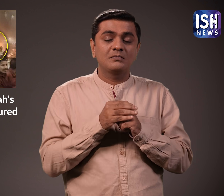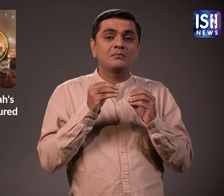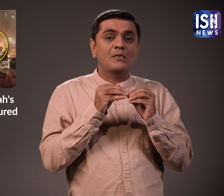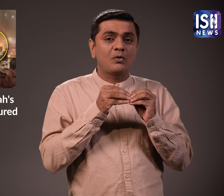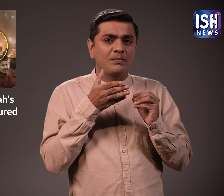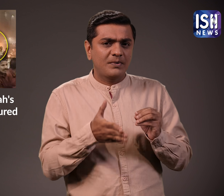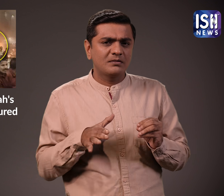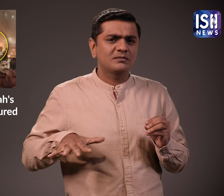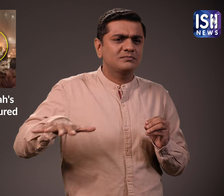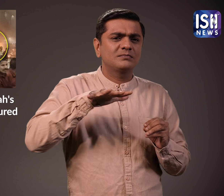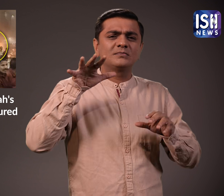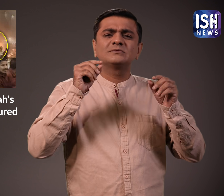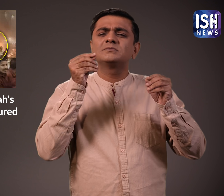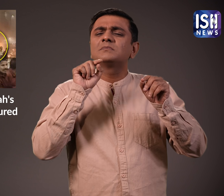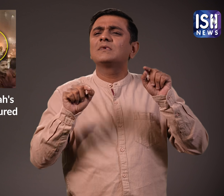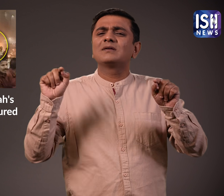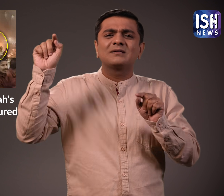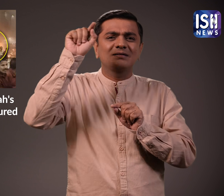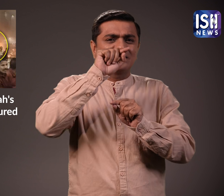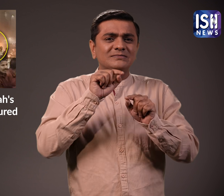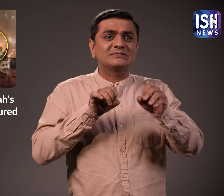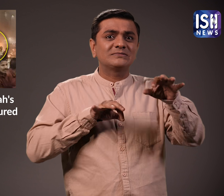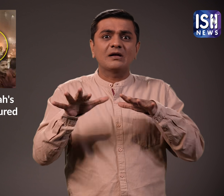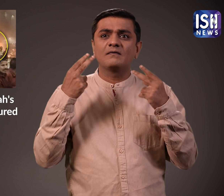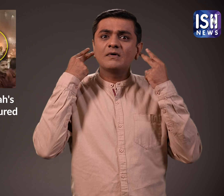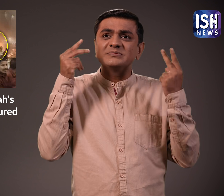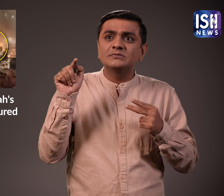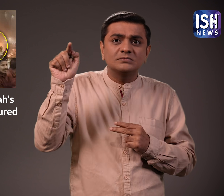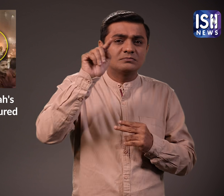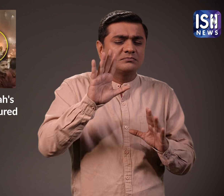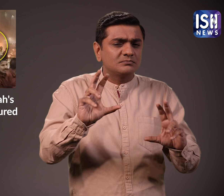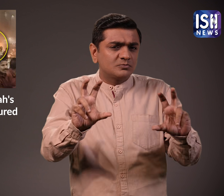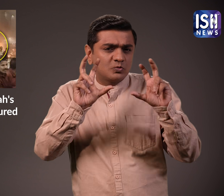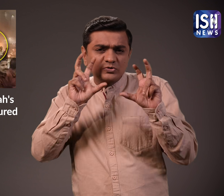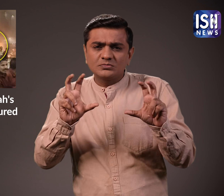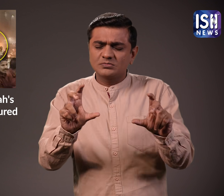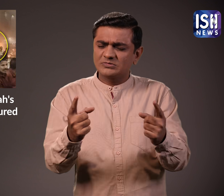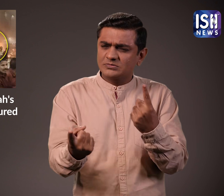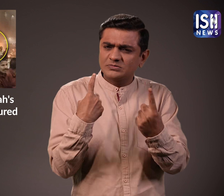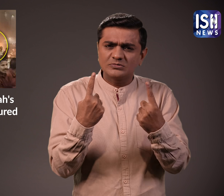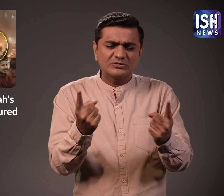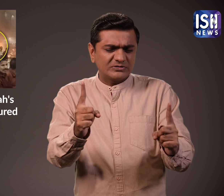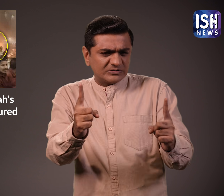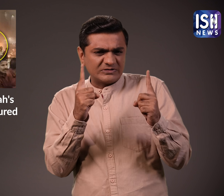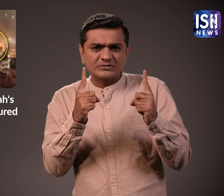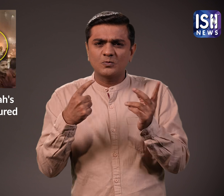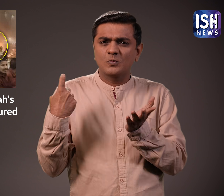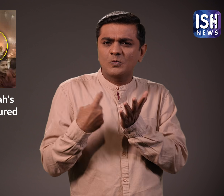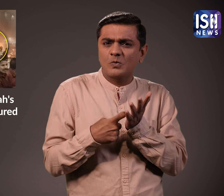दिल्ली, मुंबई और कई अन्य शेहरों को हाई एलर्ट पर रखा गया है और ऐसे आयोजनों पर सुरक्षा